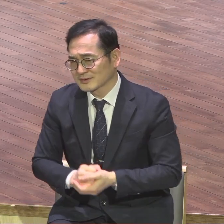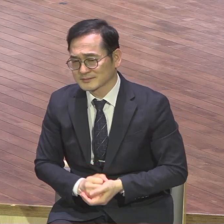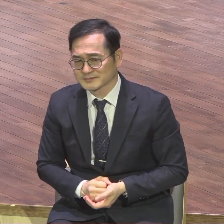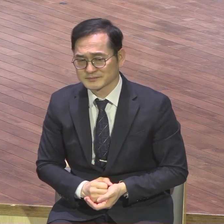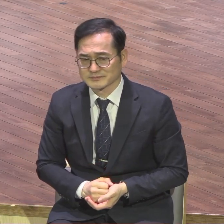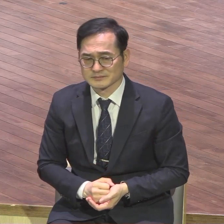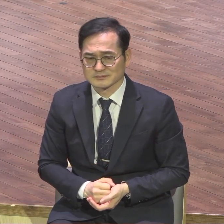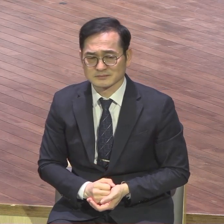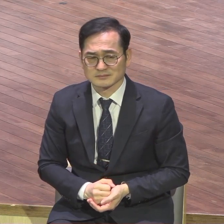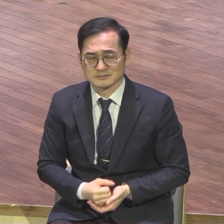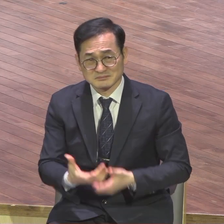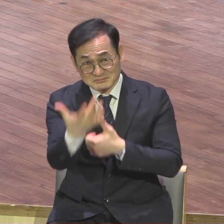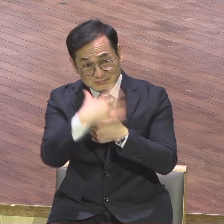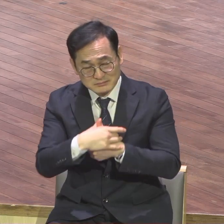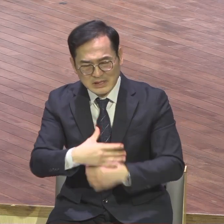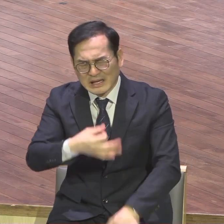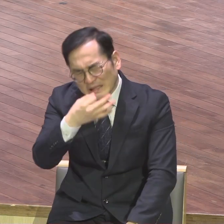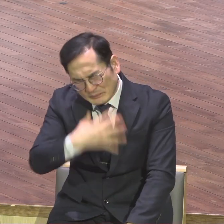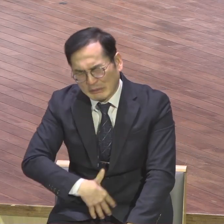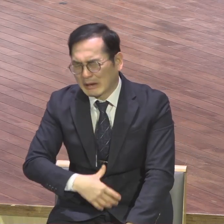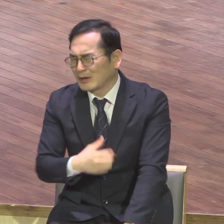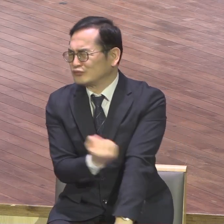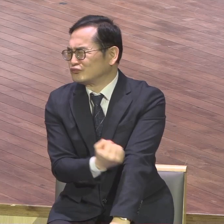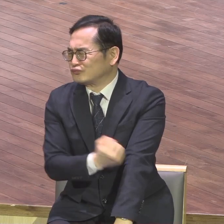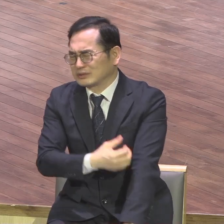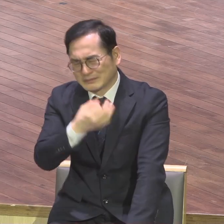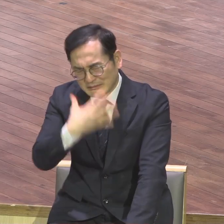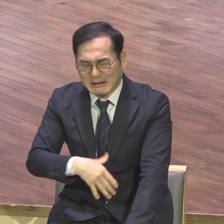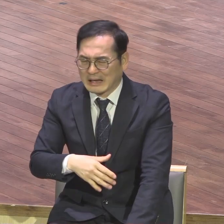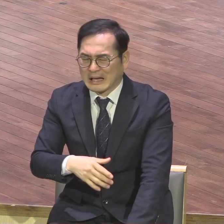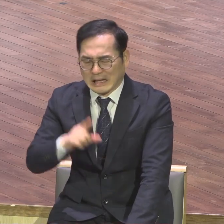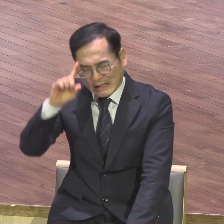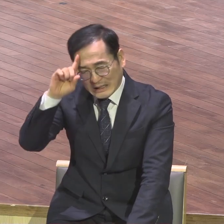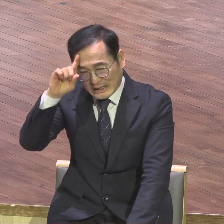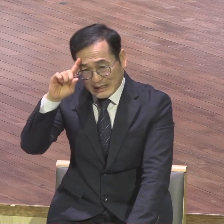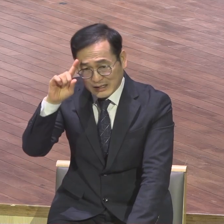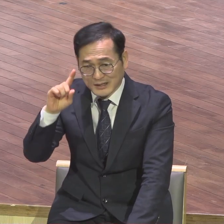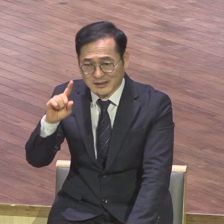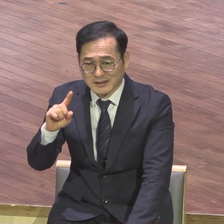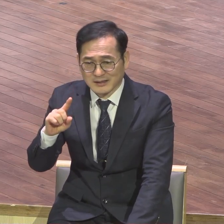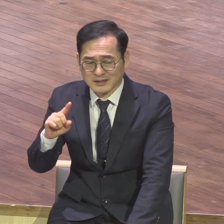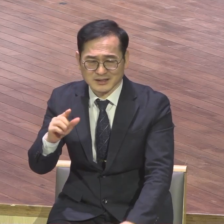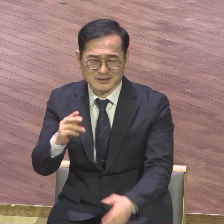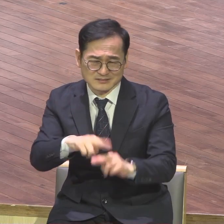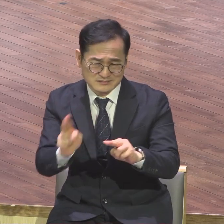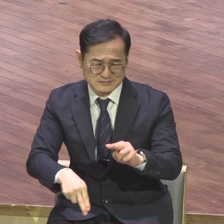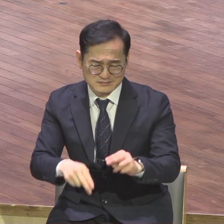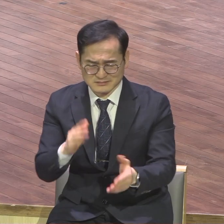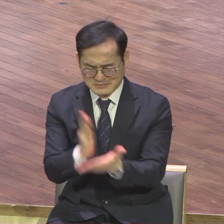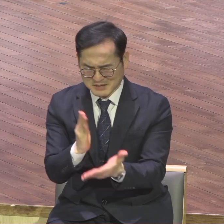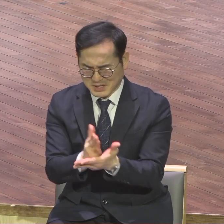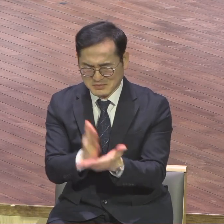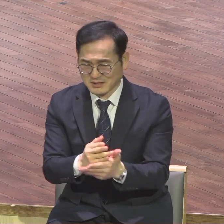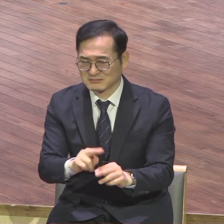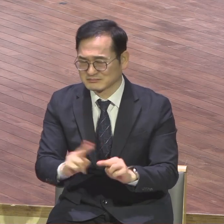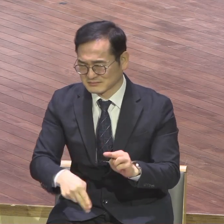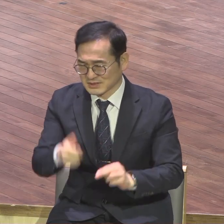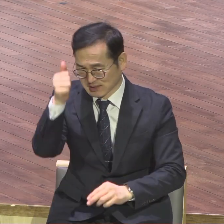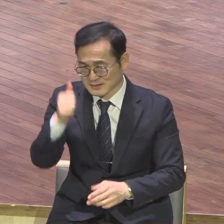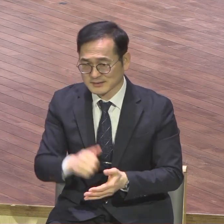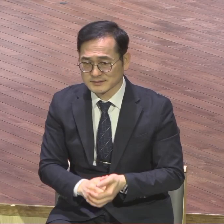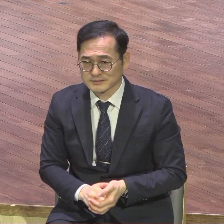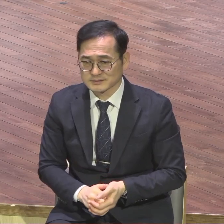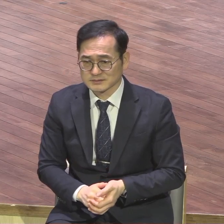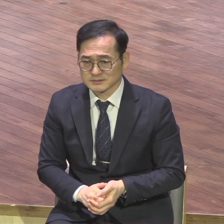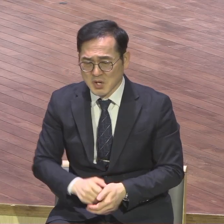너무 힘들어 죽겠어. 하지 마세요. 안 해야 됩니다. 그건 하나님 뜻이 아니에요. 여러분이 기쁨이 없는 신앙생활 할